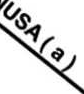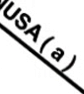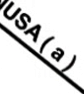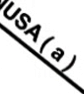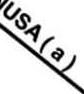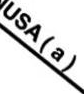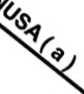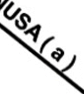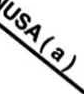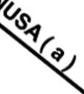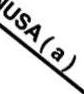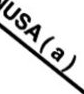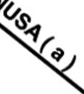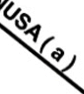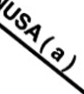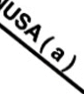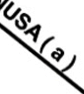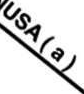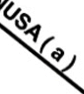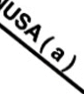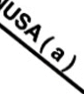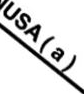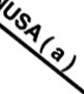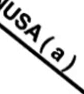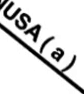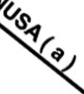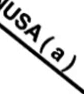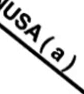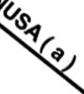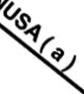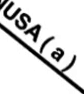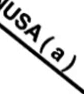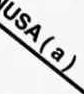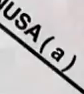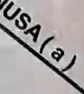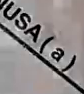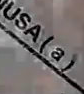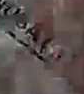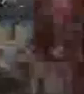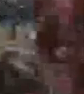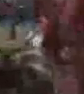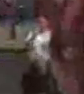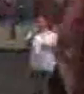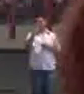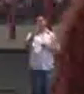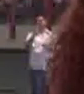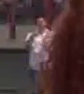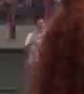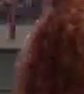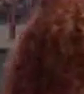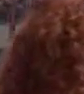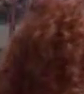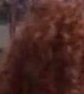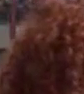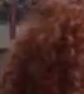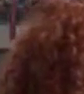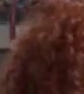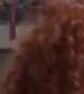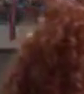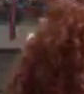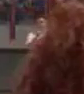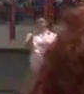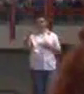encontrar um triângulo e esse triângulo apresentar um ângulo igual a 90 graus, você diz que esse triângulo é retângulo. E